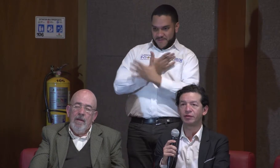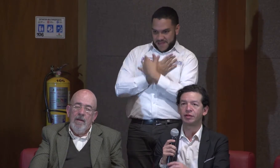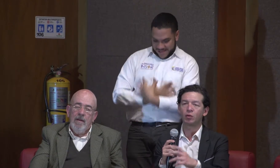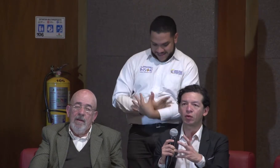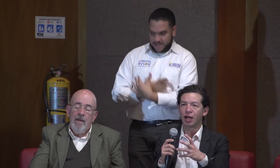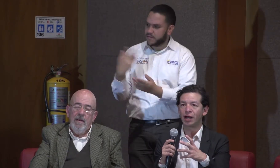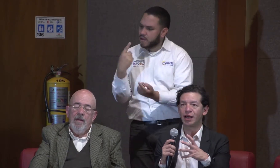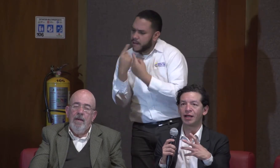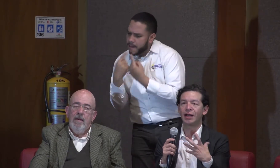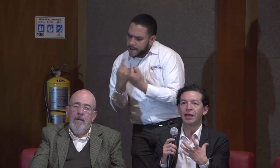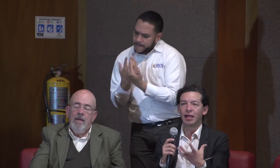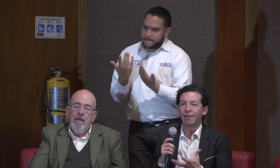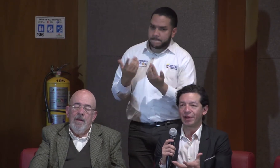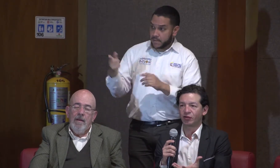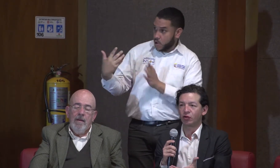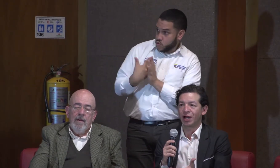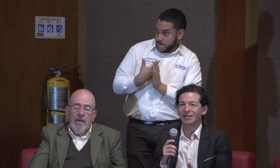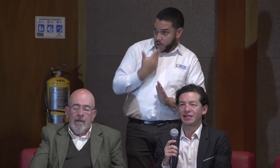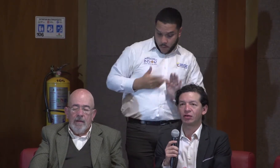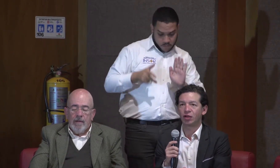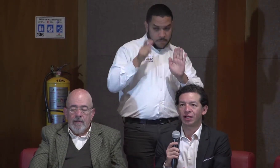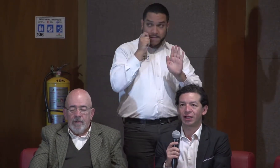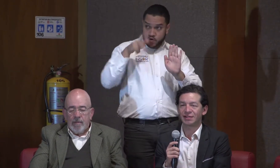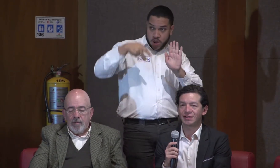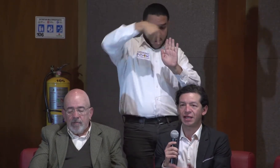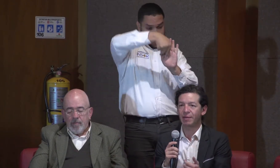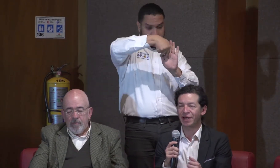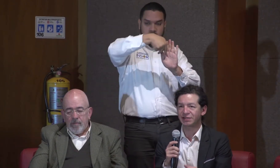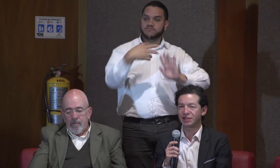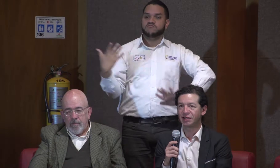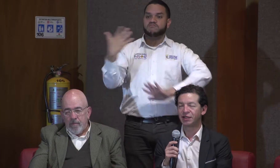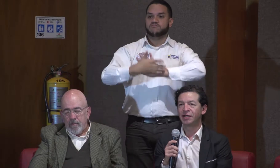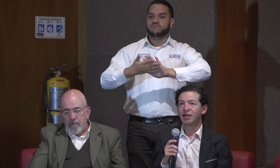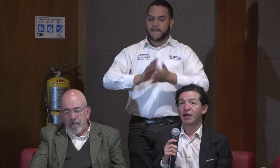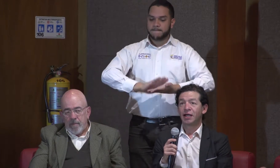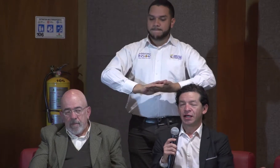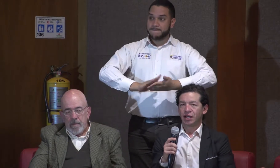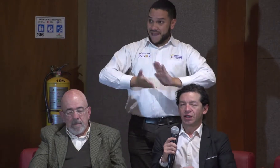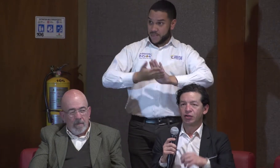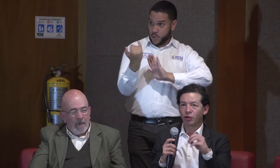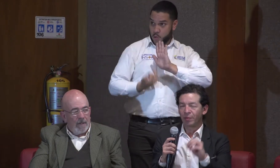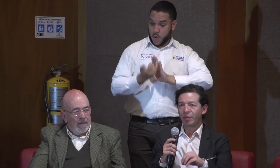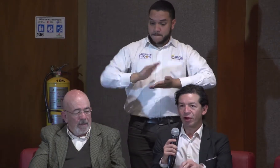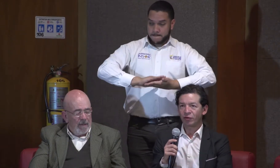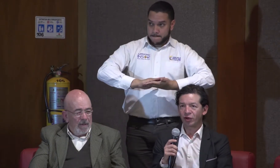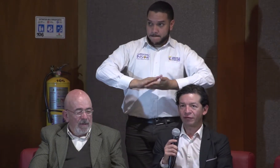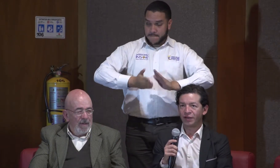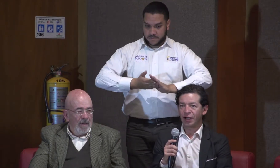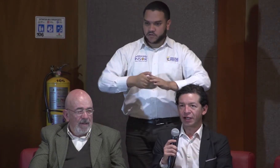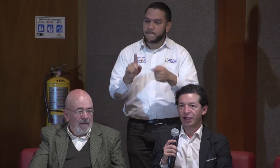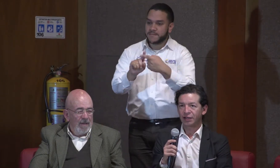no, pues dibuja la persona haciendo la seña de paz. Yo tomé primero